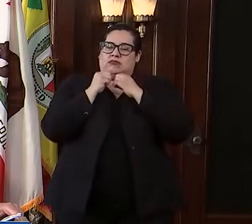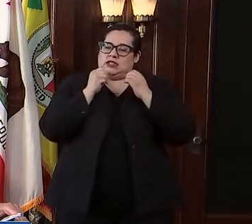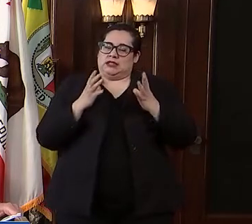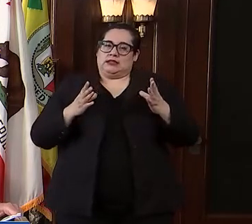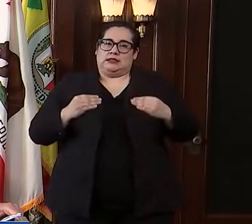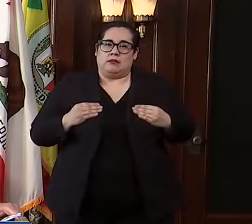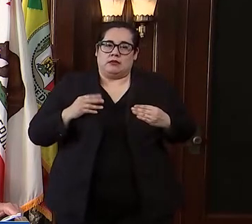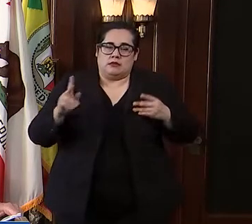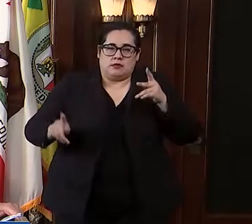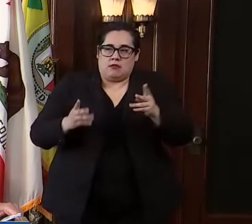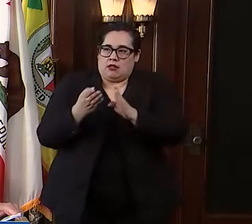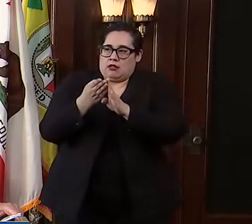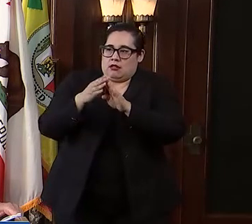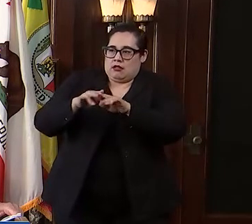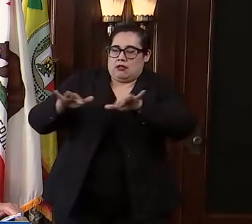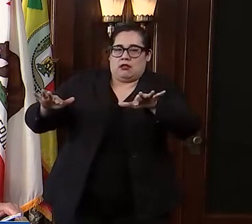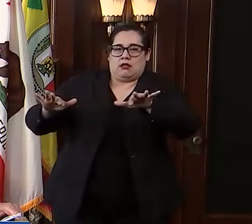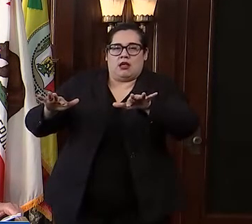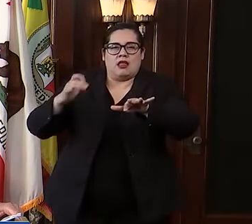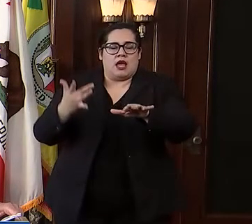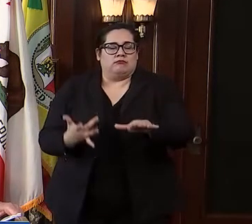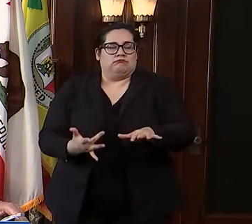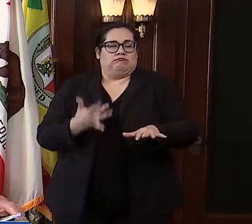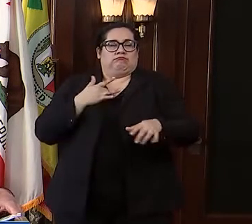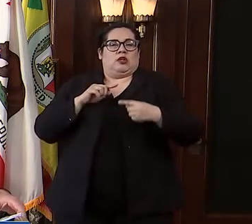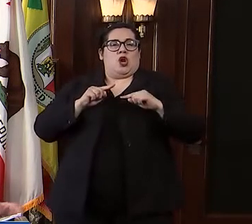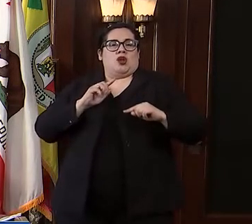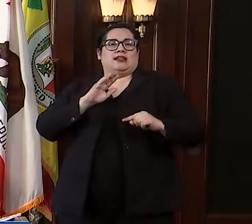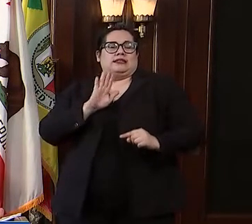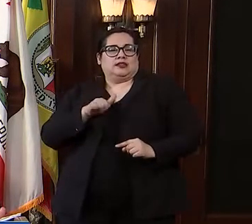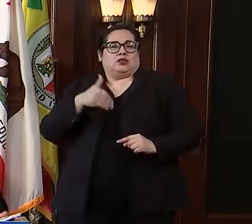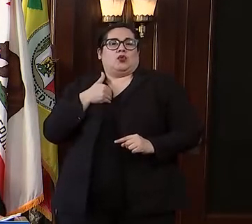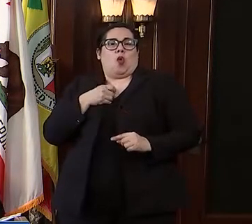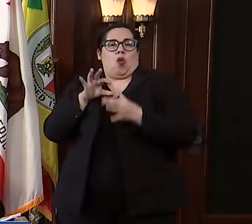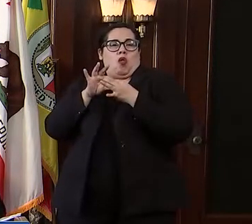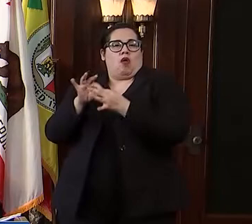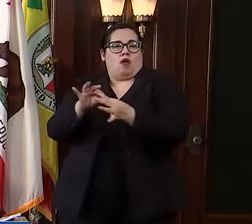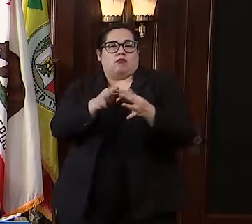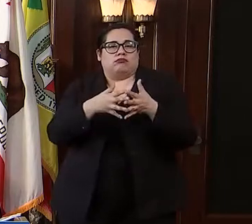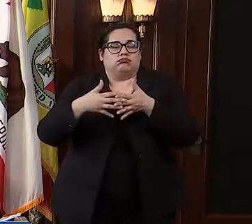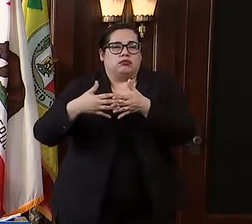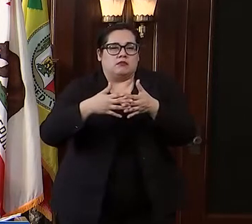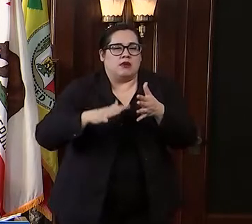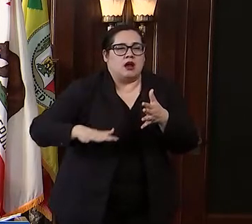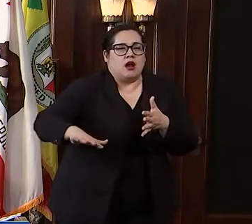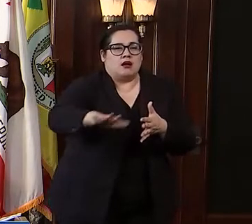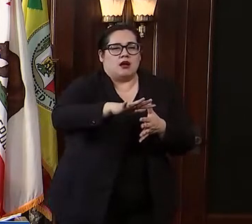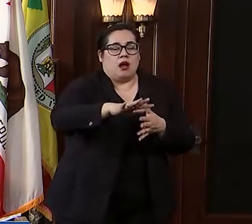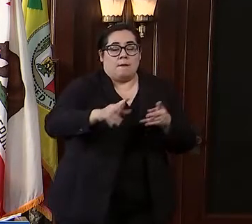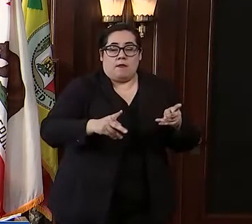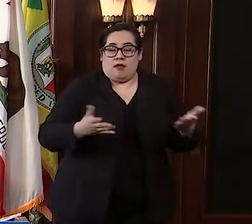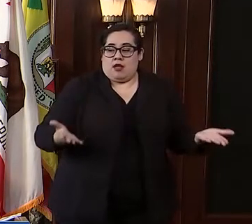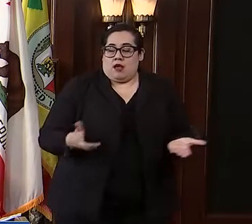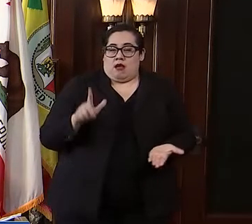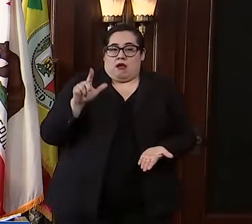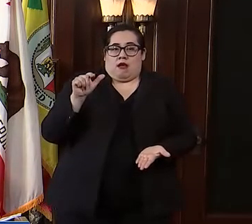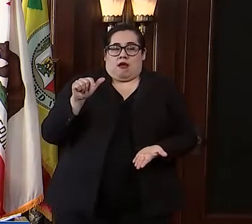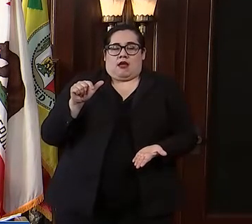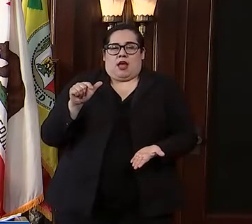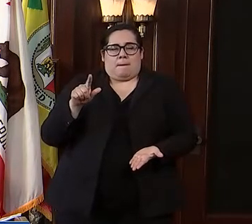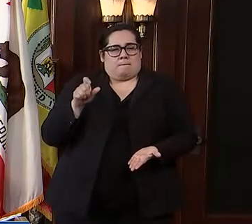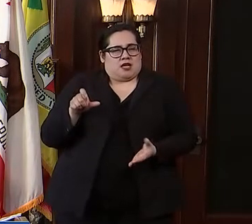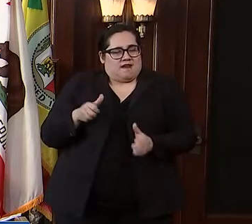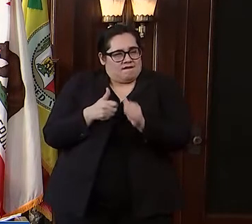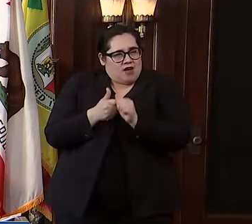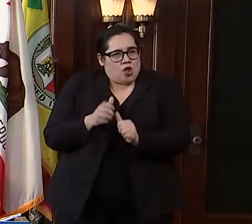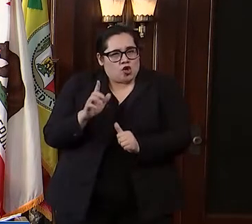que ha herido el alma de nuestro país. Los angelinos deben hacer lo que dicte su